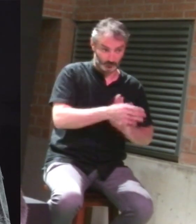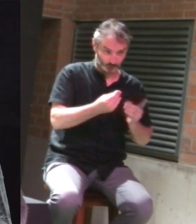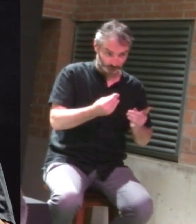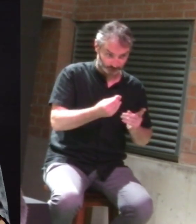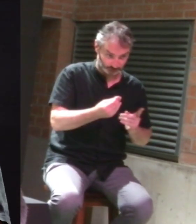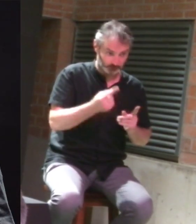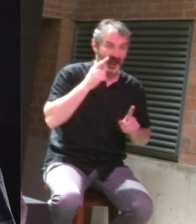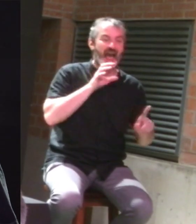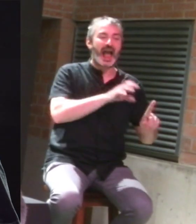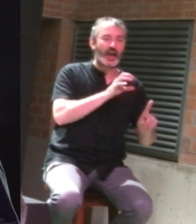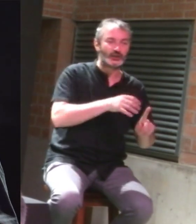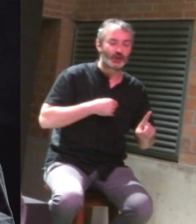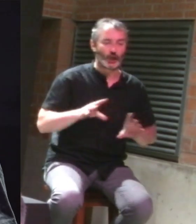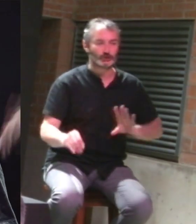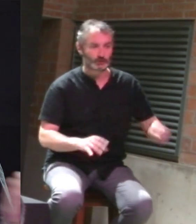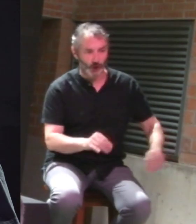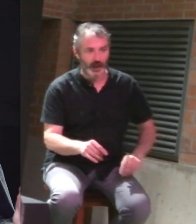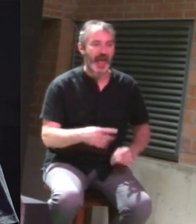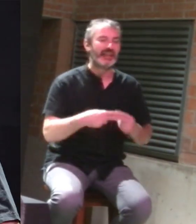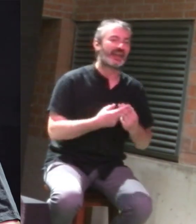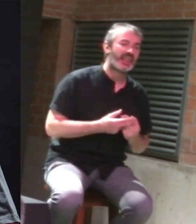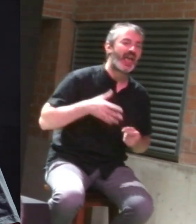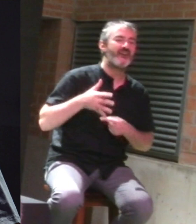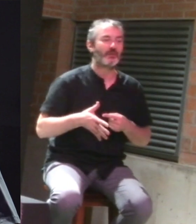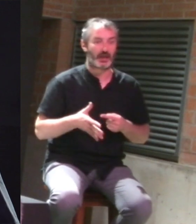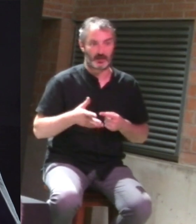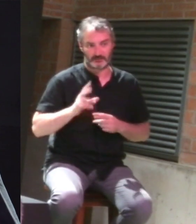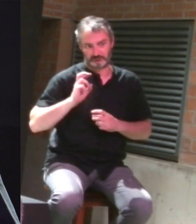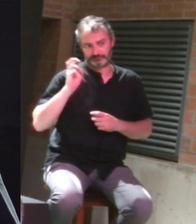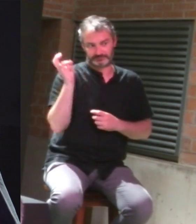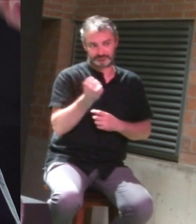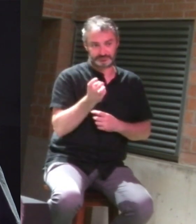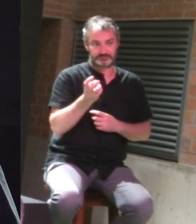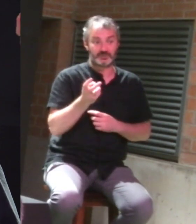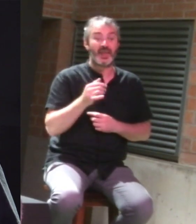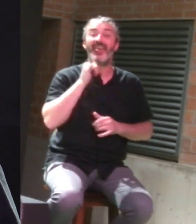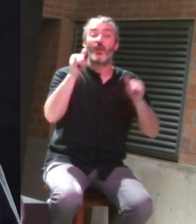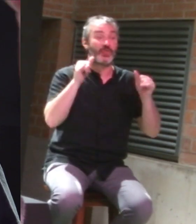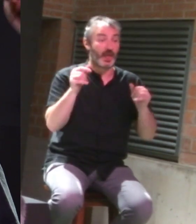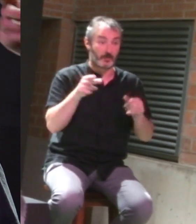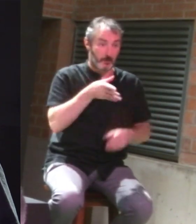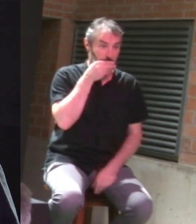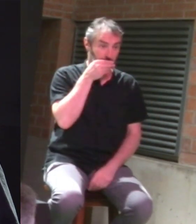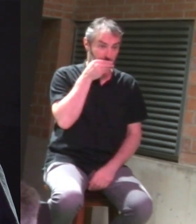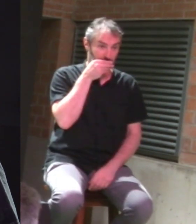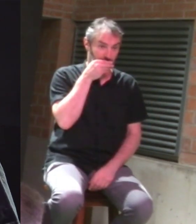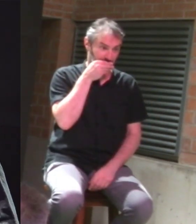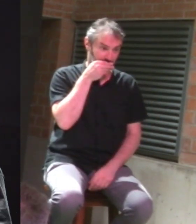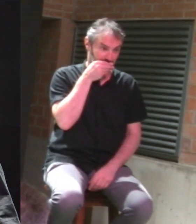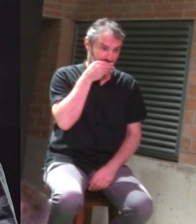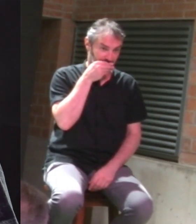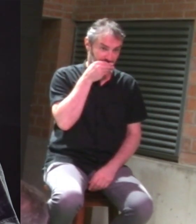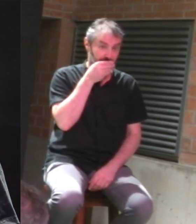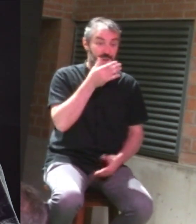día, el acoso sexual en las fábricas, en los talleres, etc., y apenas nadie lo denunciaba.